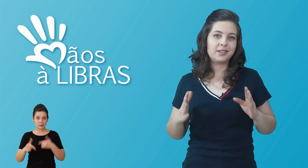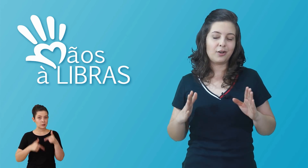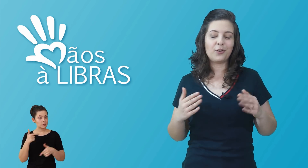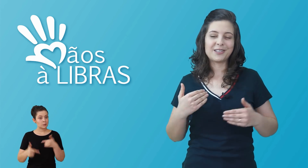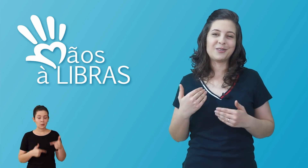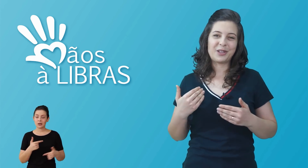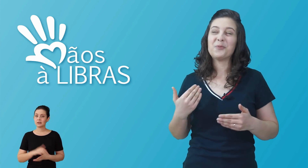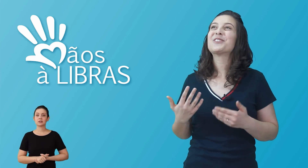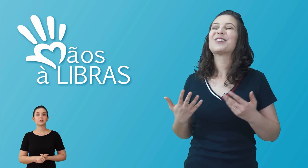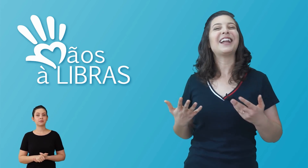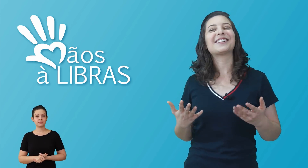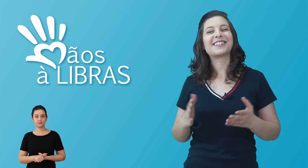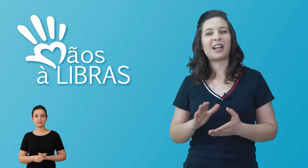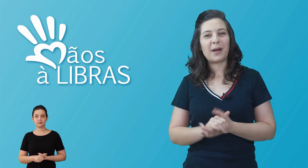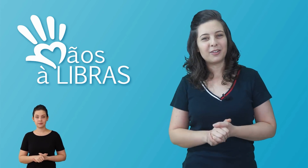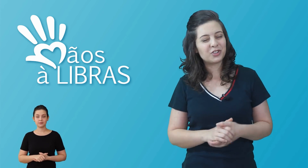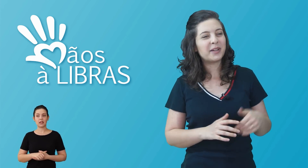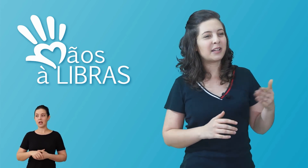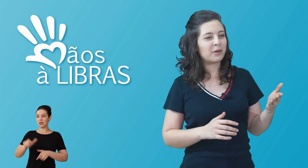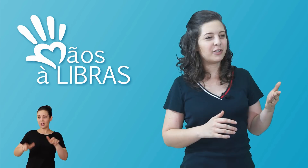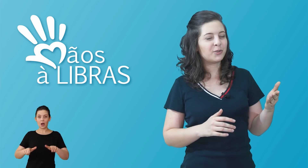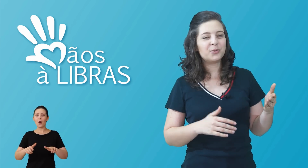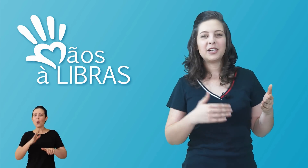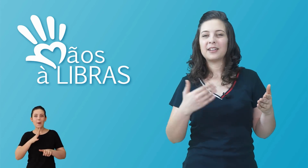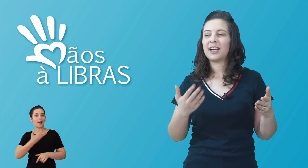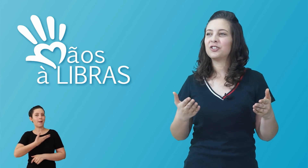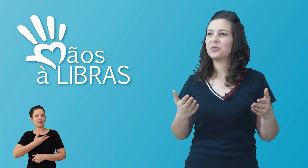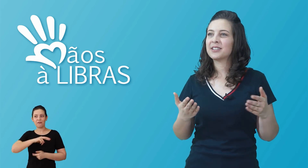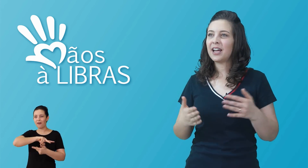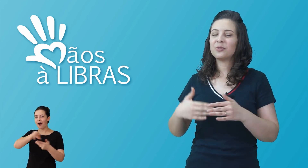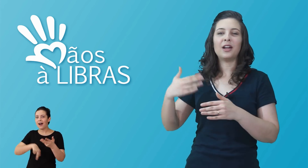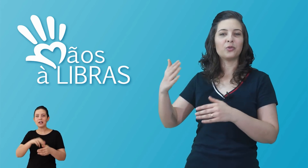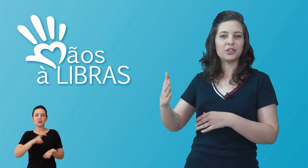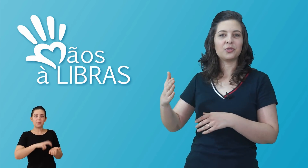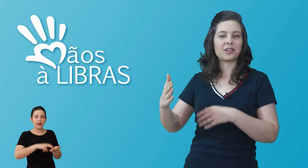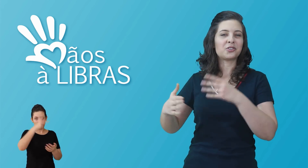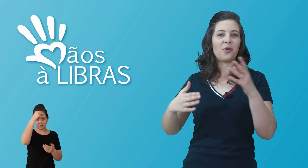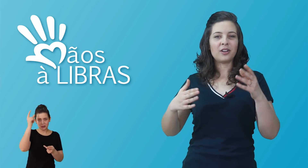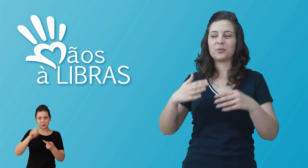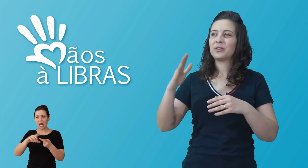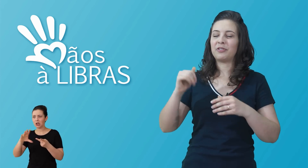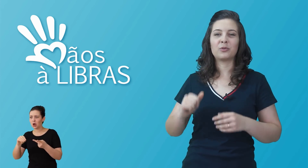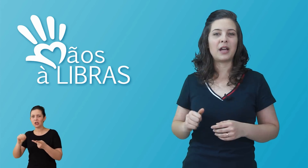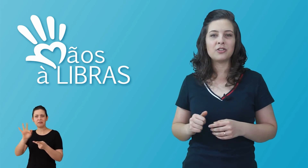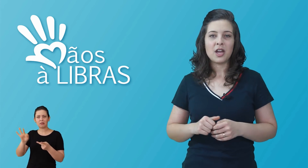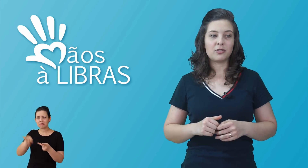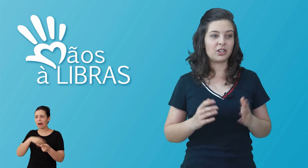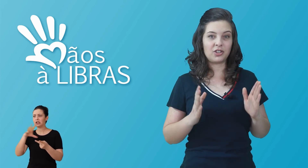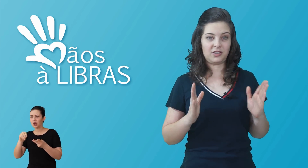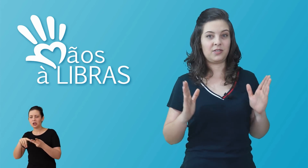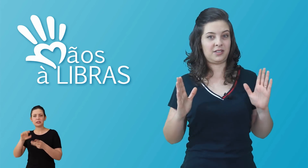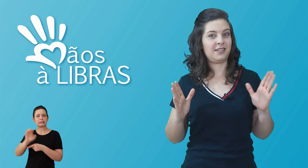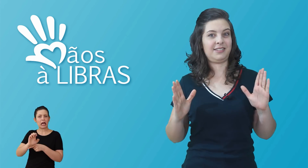trabalho. Tenho muitos colegas que trabalham de manhã na prefeitura, à tarde no estado, à noite em outra escola, tipo na faculdade.